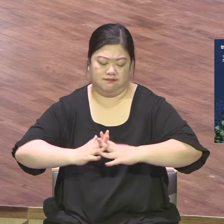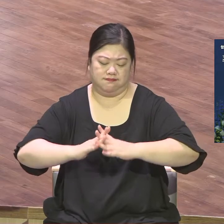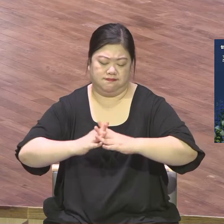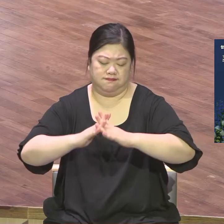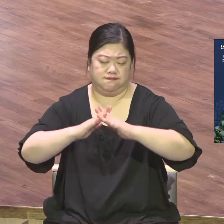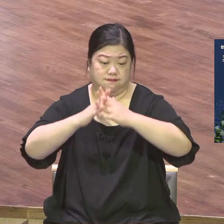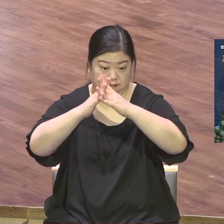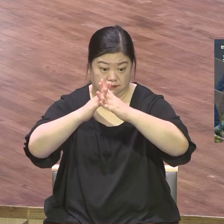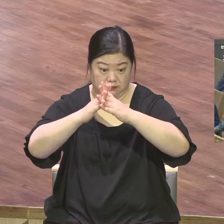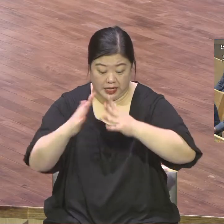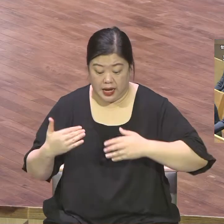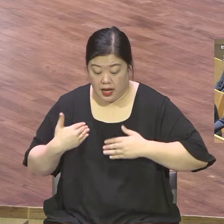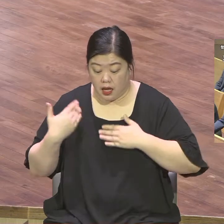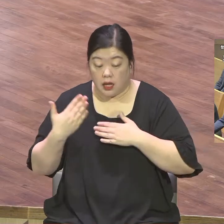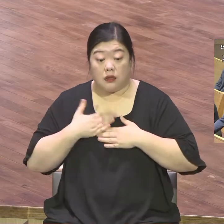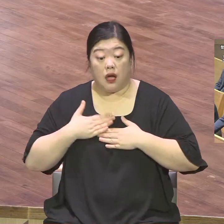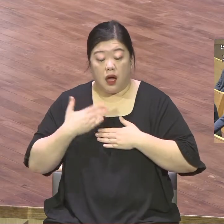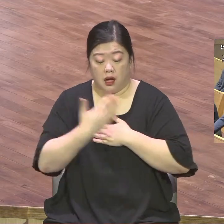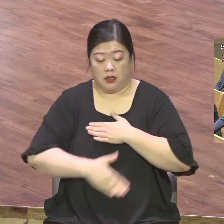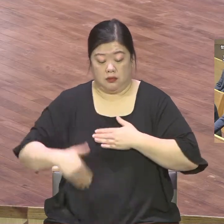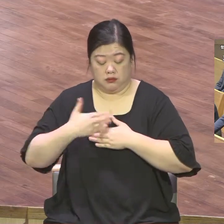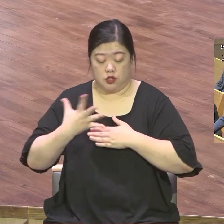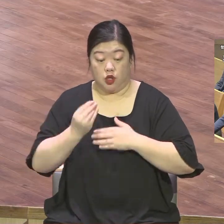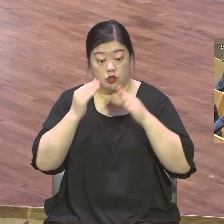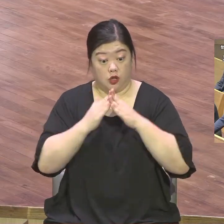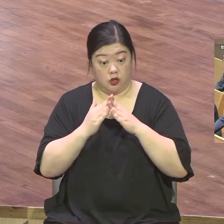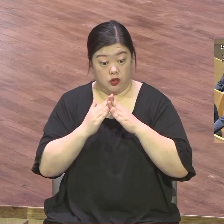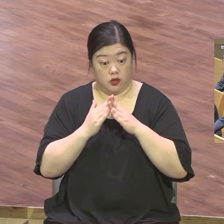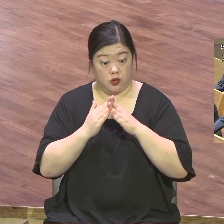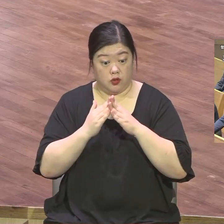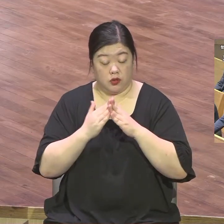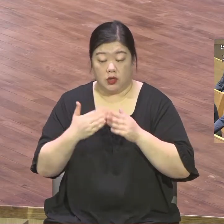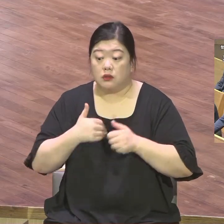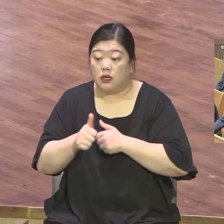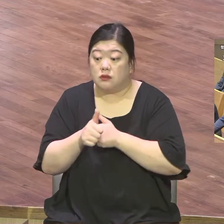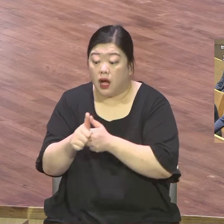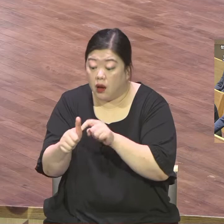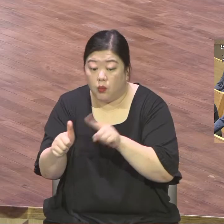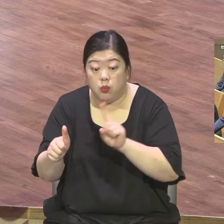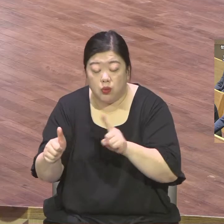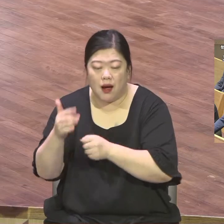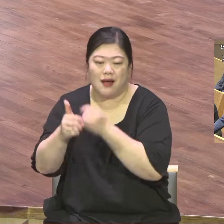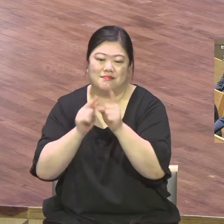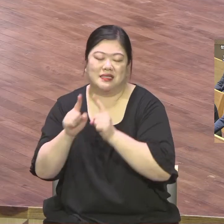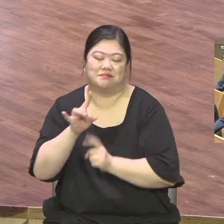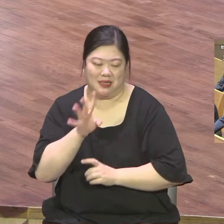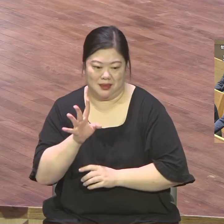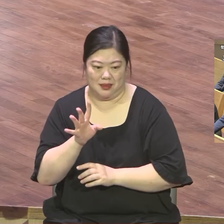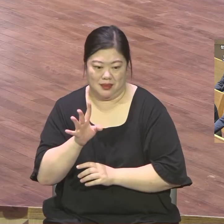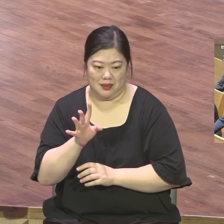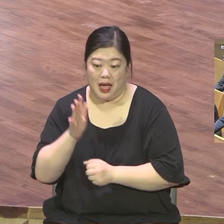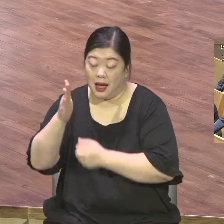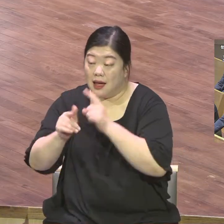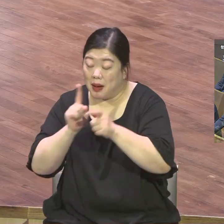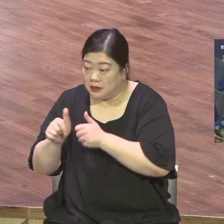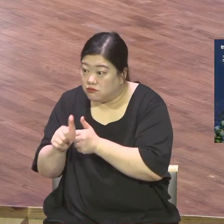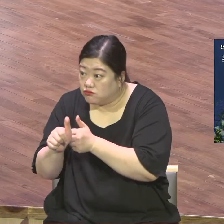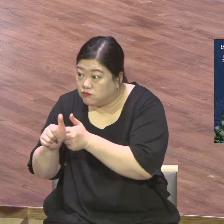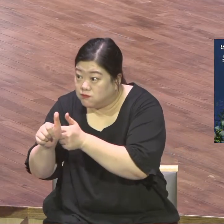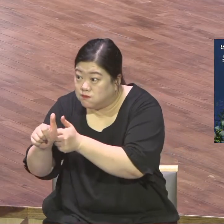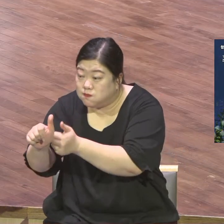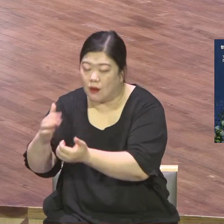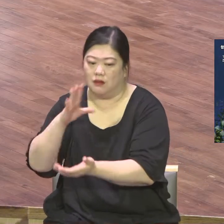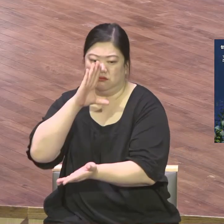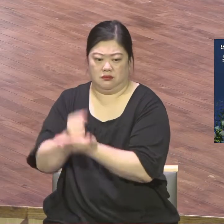인생의 플랫폼이다. 이 플랫폼이 말씀이 돼야 돼. 여러분이 영향 받는 것은 말씀이 돼야 돼. 사람 말이